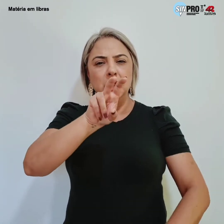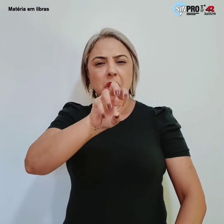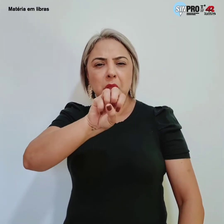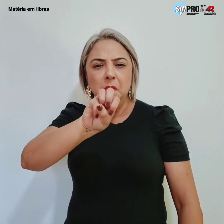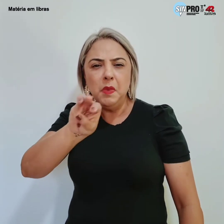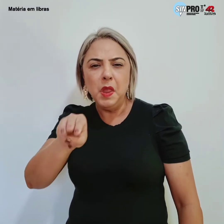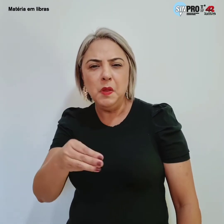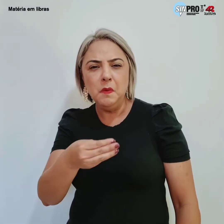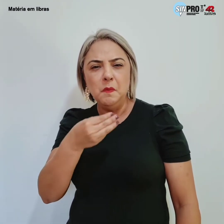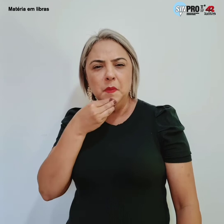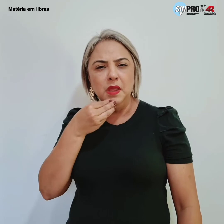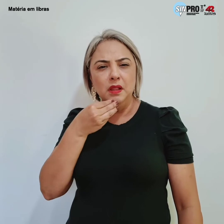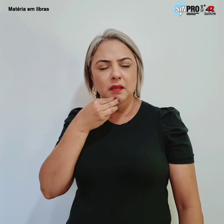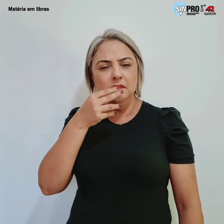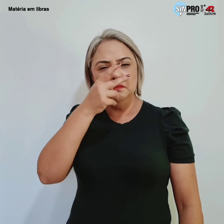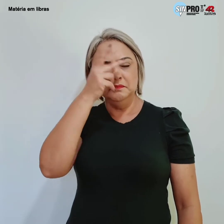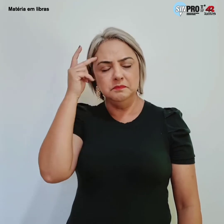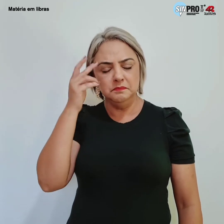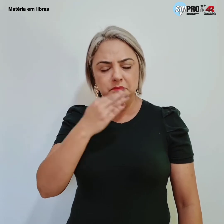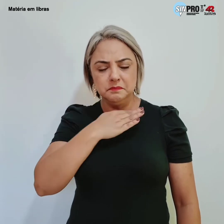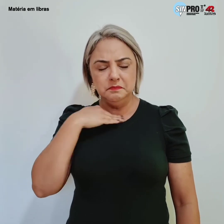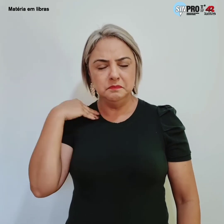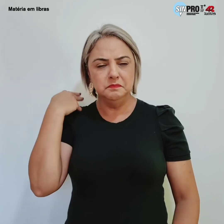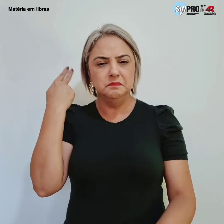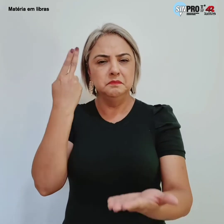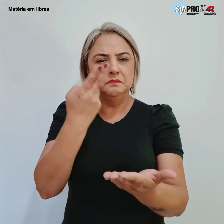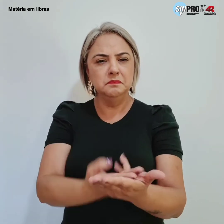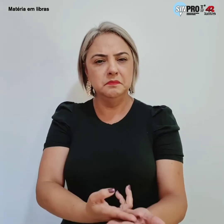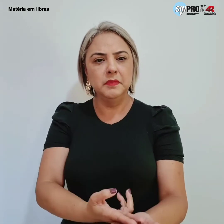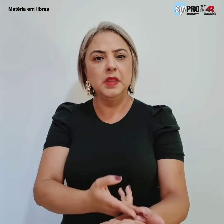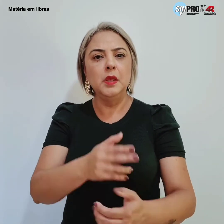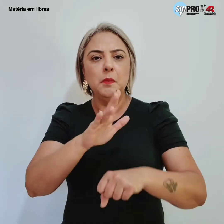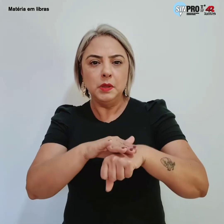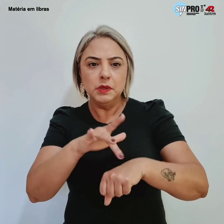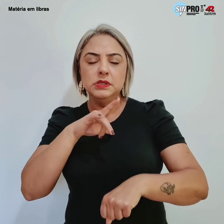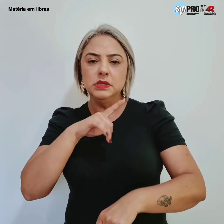500 mil de pessoas que morreram de uma doença que tem vacina.